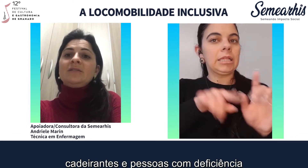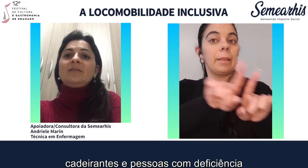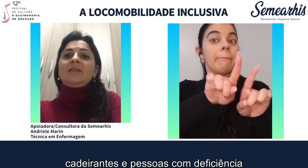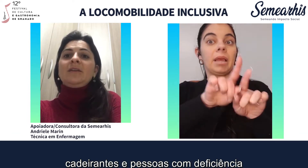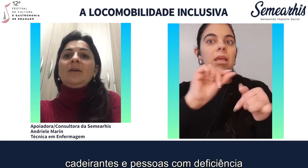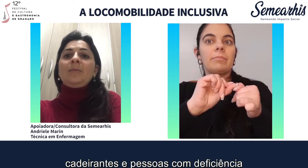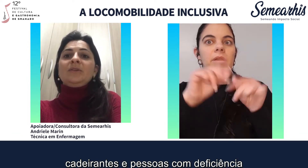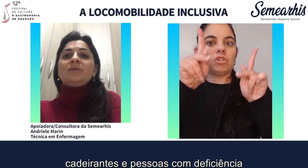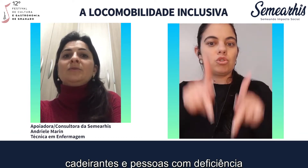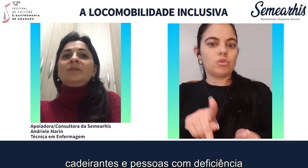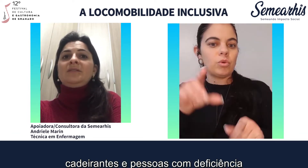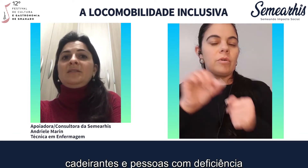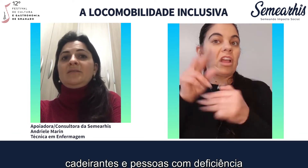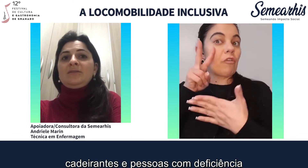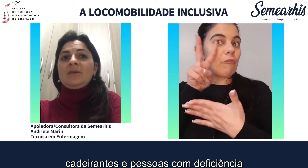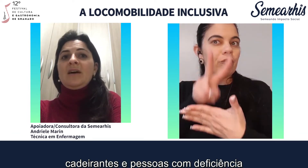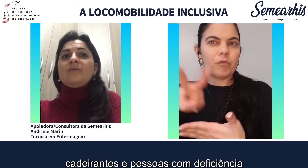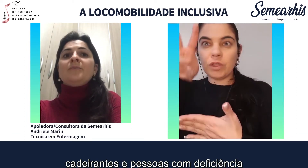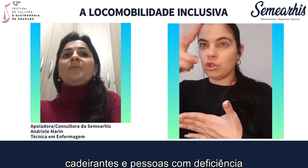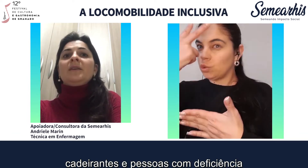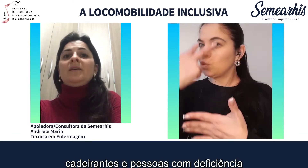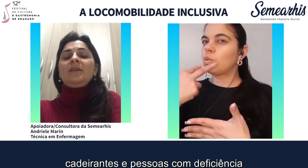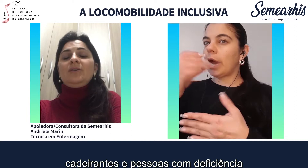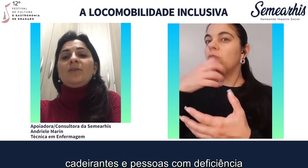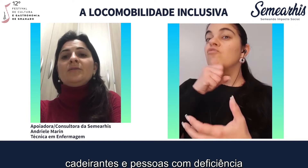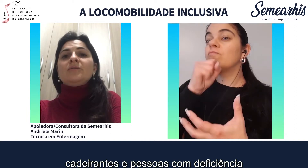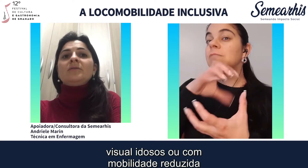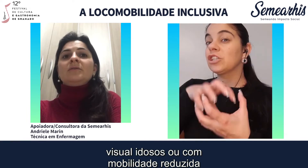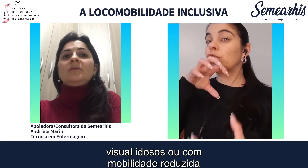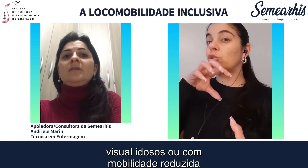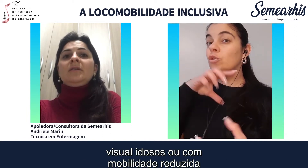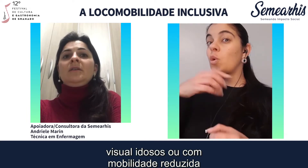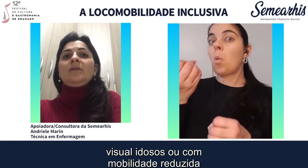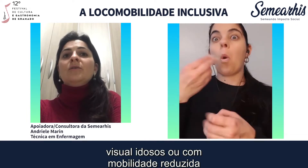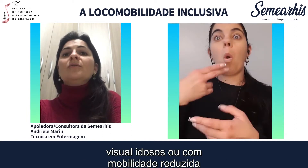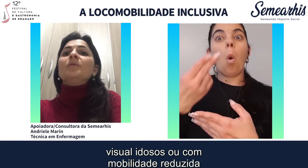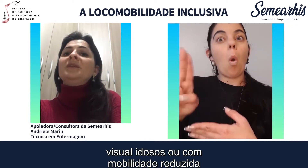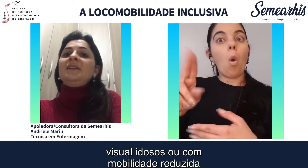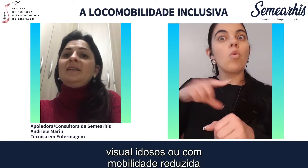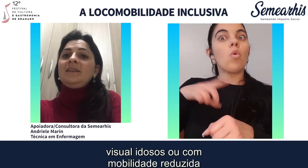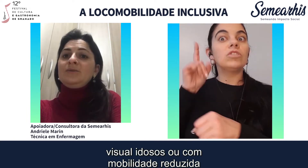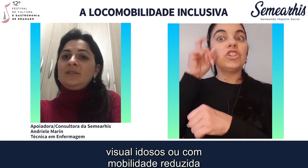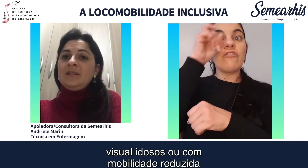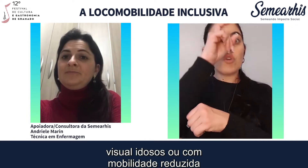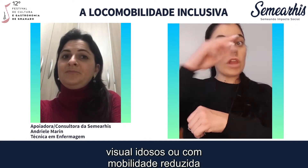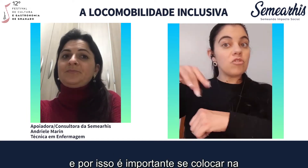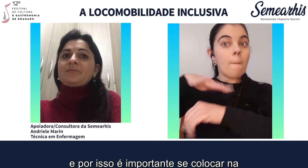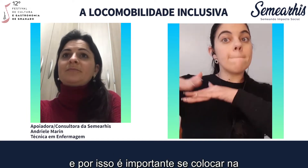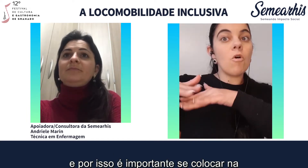cadeirantes, pessoas com deficiência visual, idosos ou com mobilidade